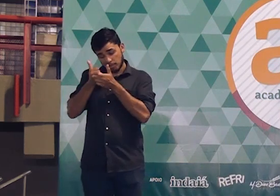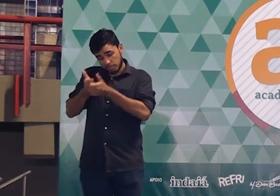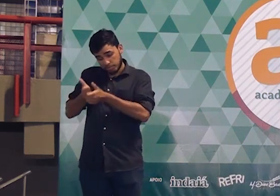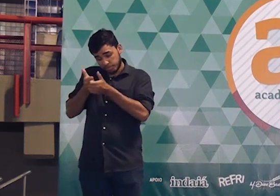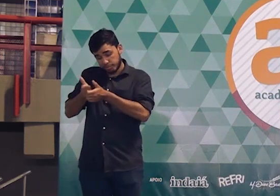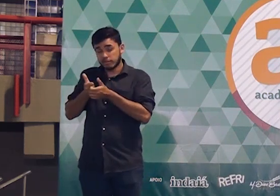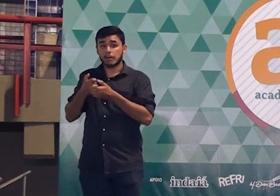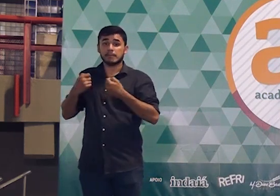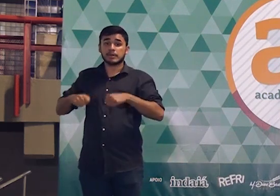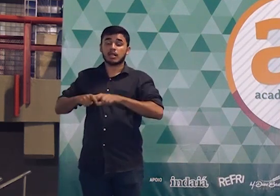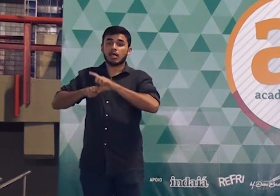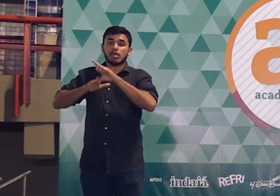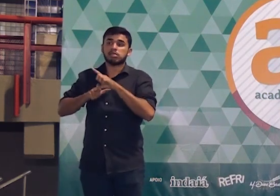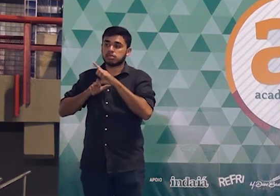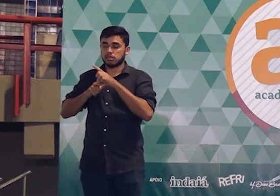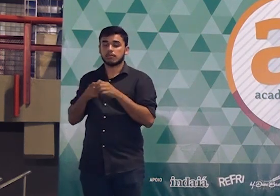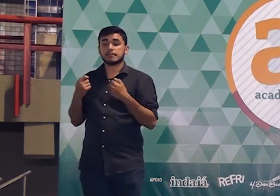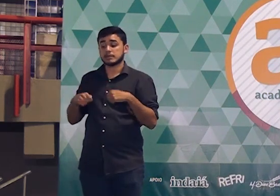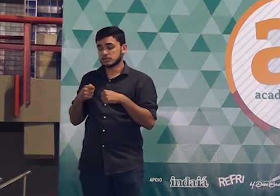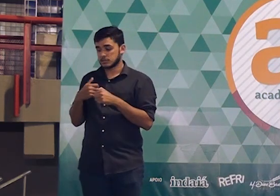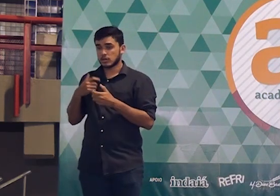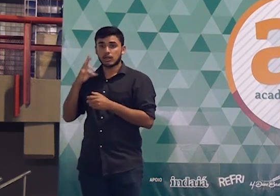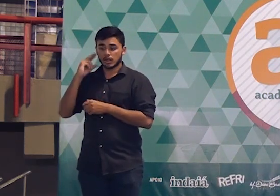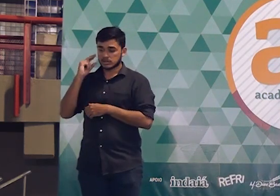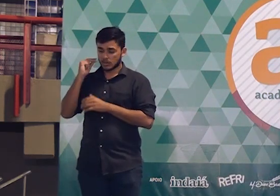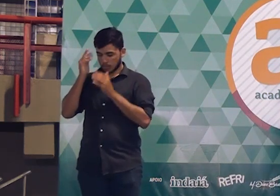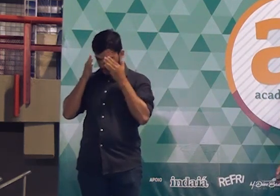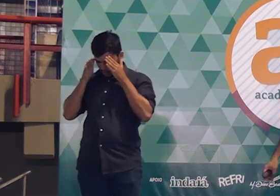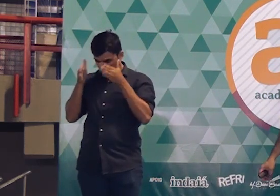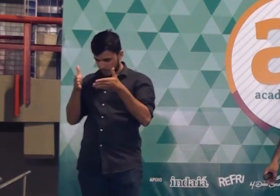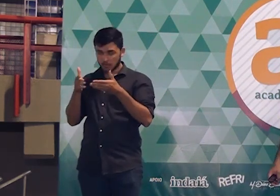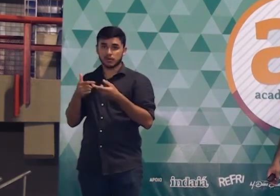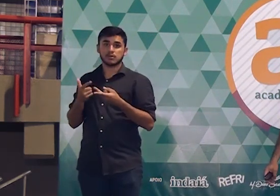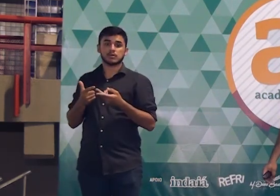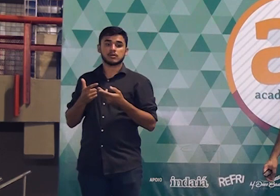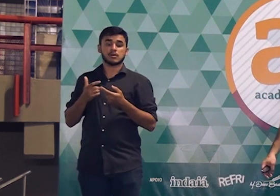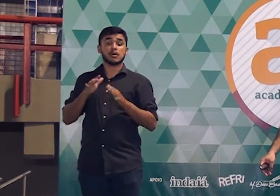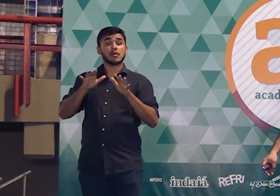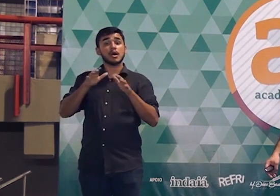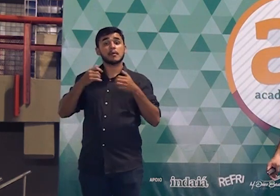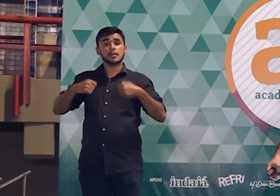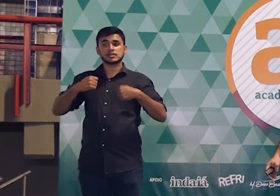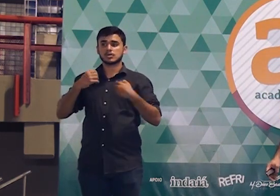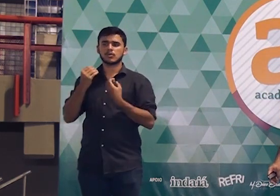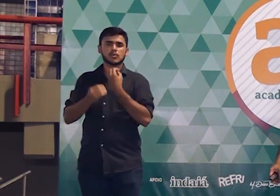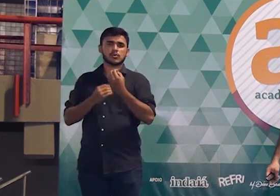tecnológica. A gente, de fato, aliena-se no processo produtivo.